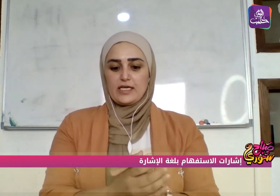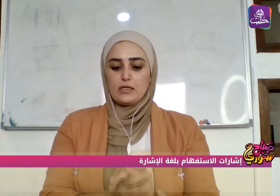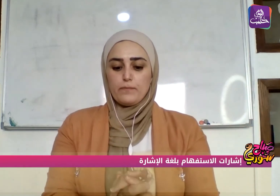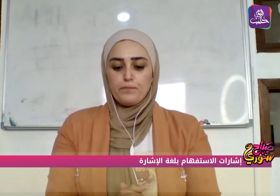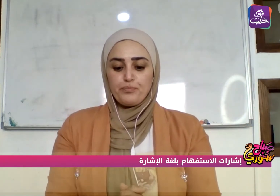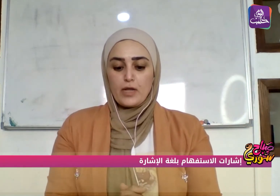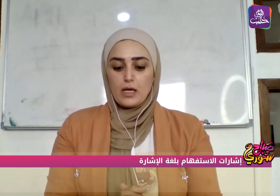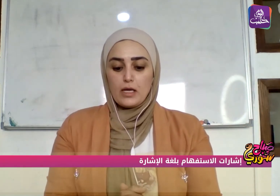أكلنا